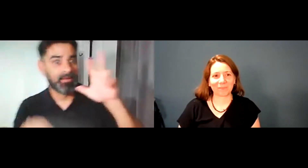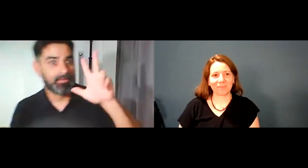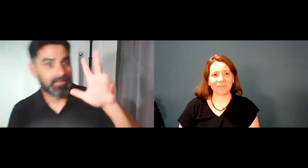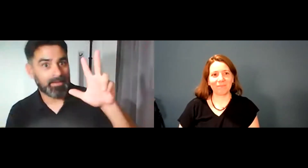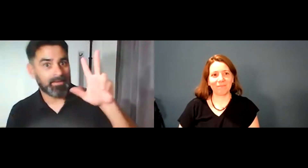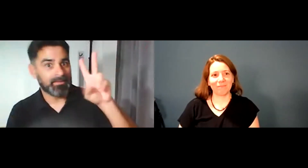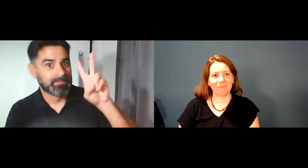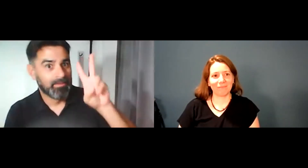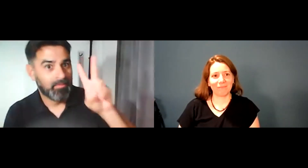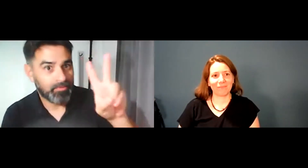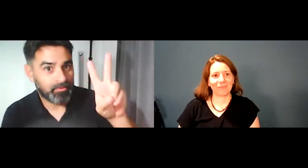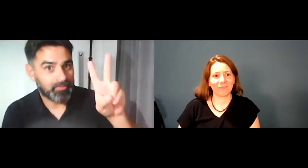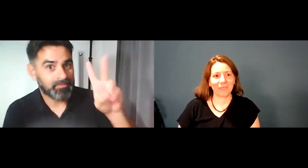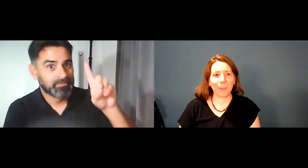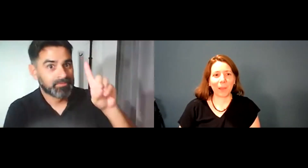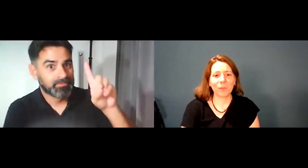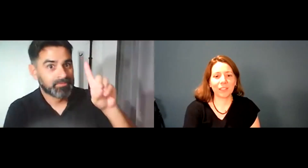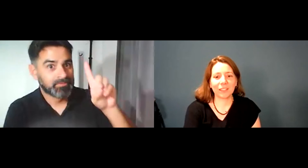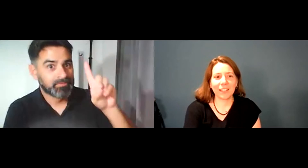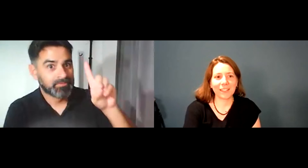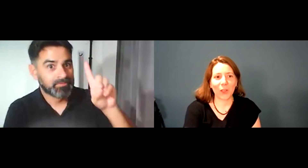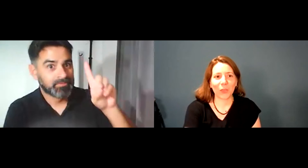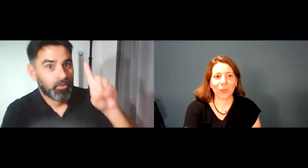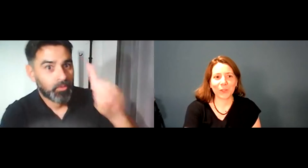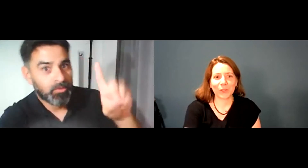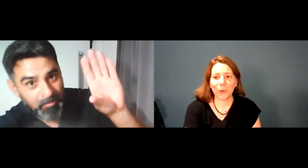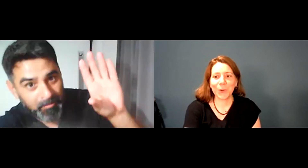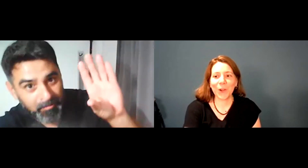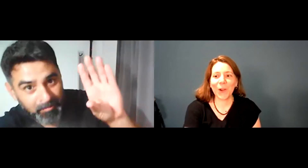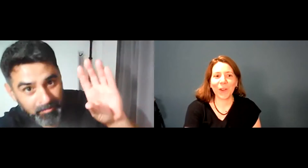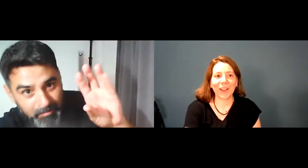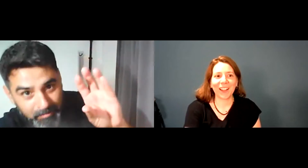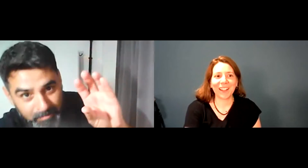Qué lindo que son. Vamos en 3, 2, 1.